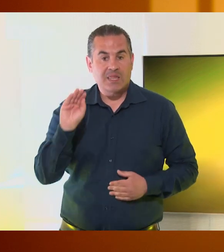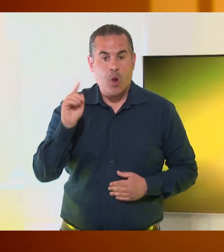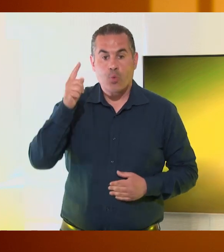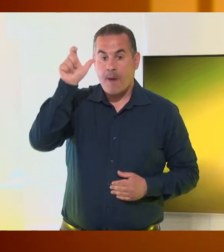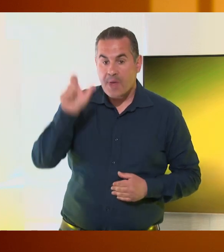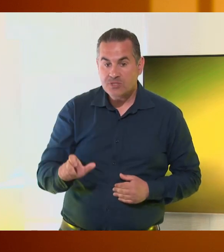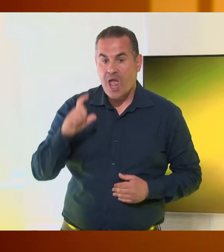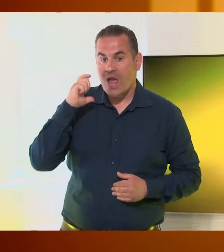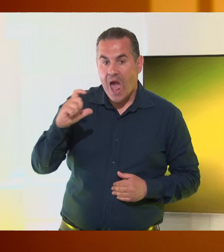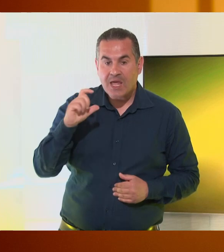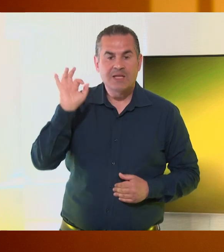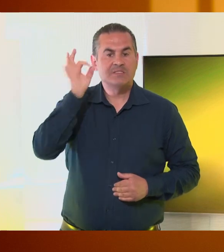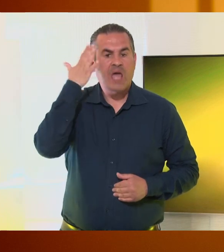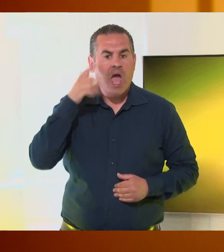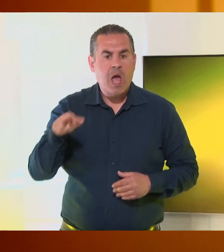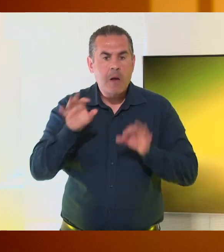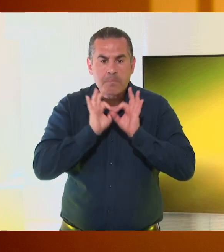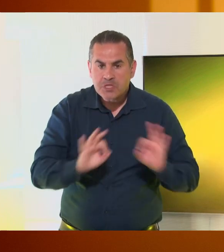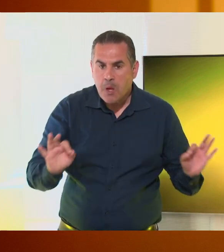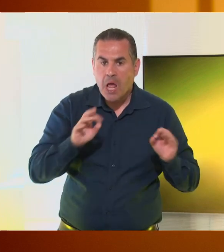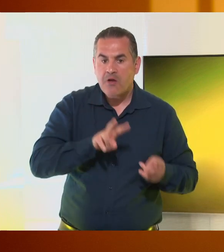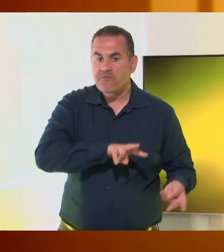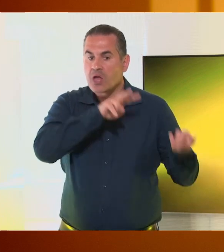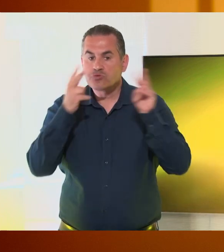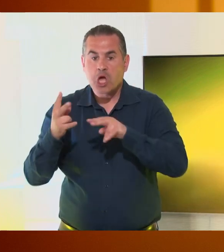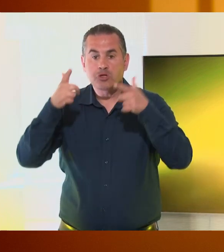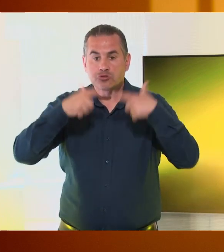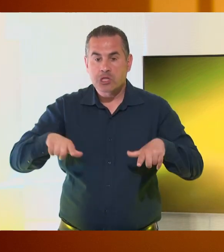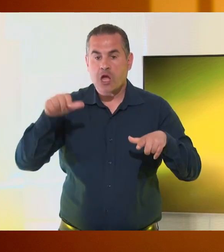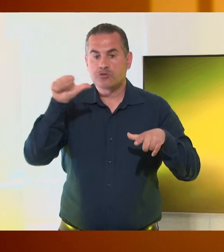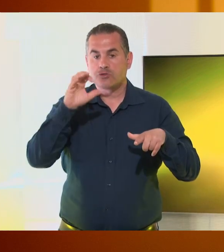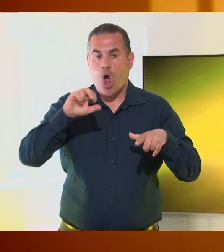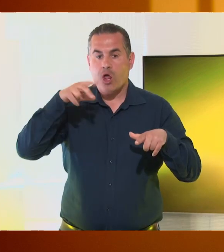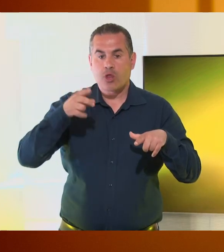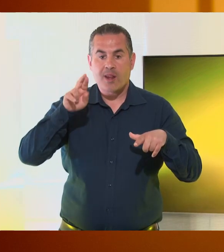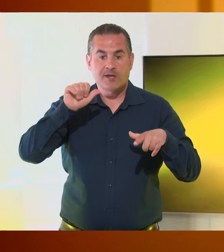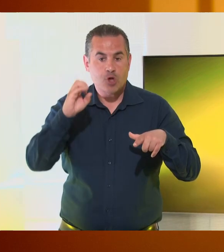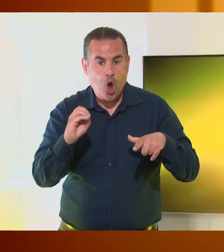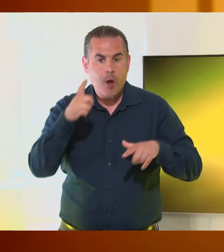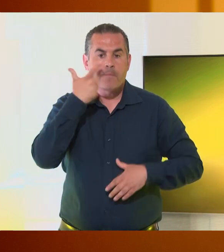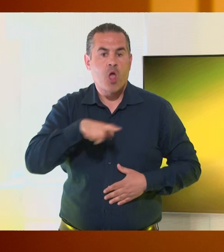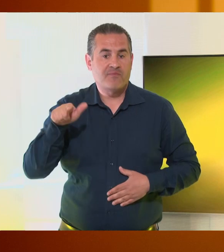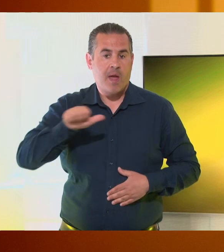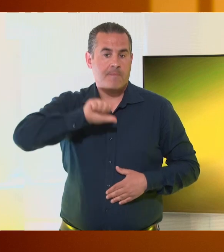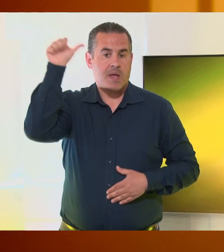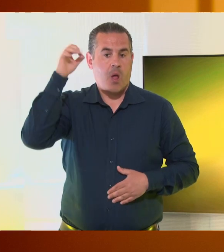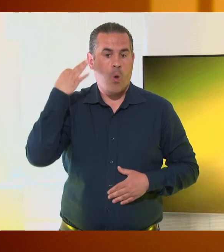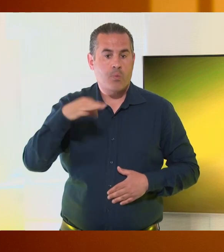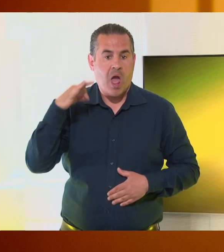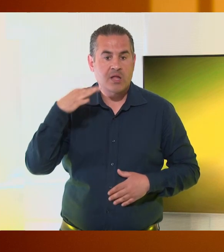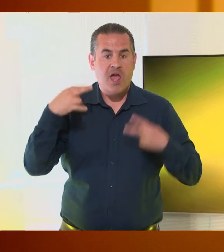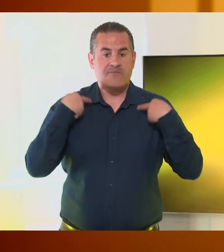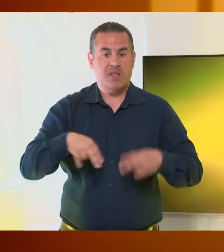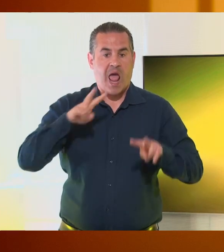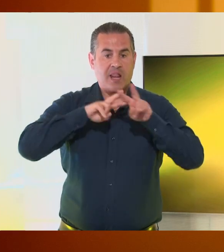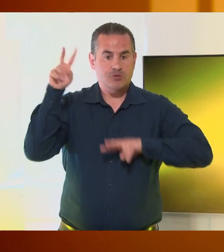Chiede ad un cagliaritano se è disponibile a trasferirsi a Sondrio perché è al top della qualità della vita nazionale o in alternativa a Gorizia perché è al secondo